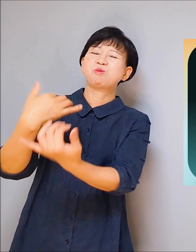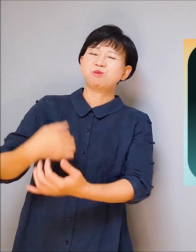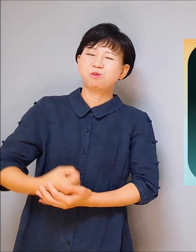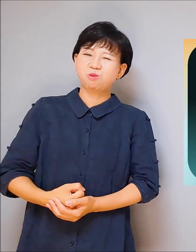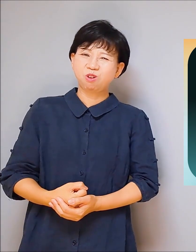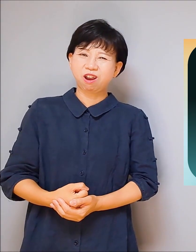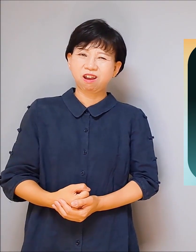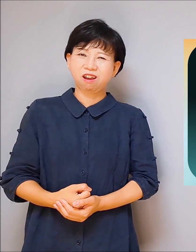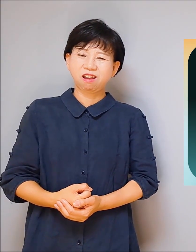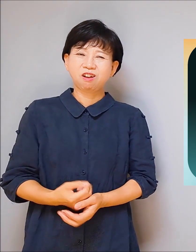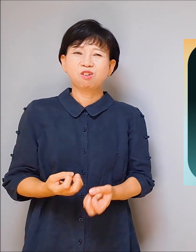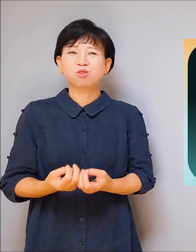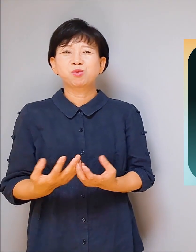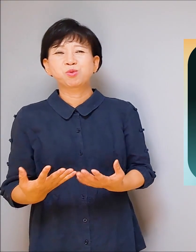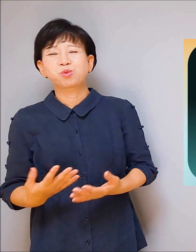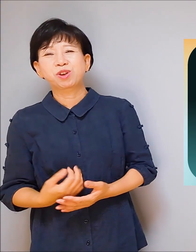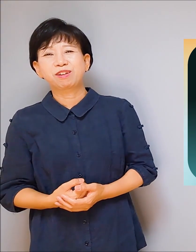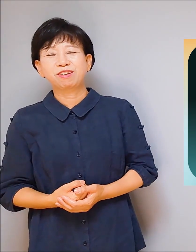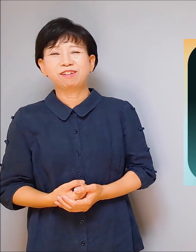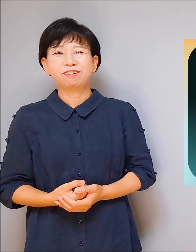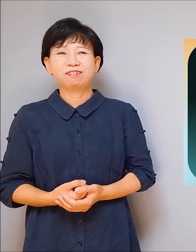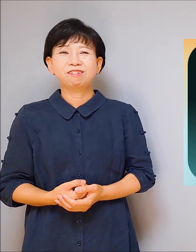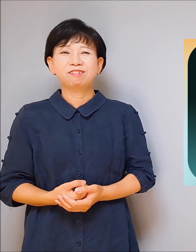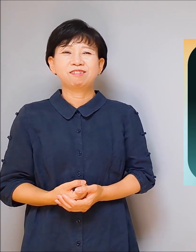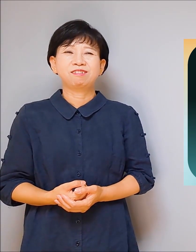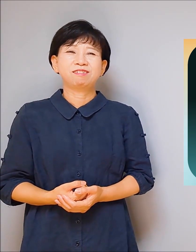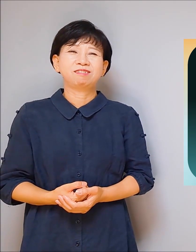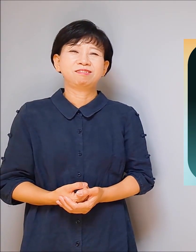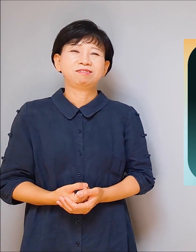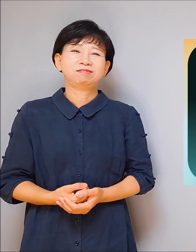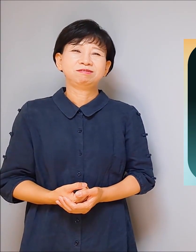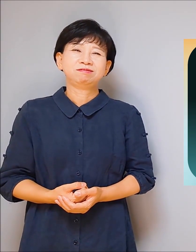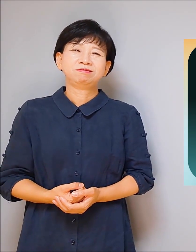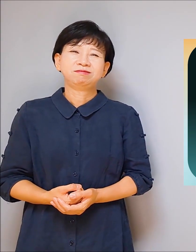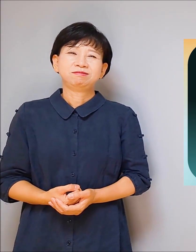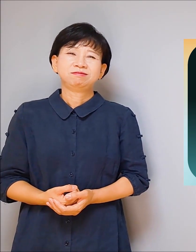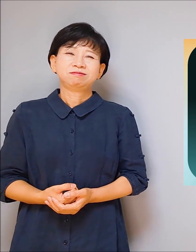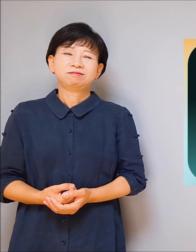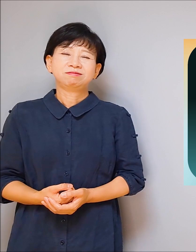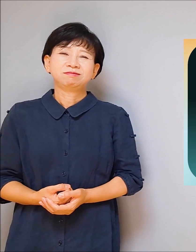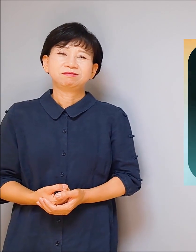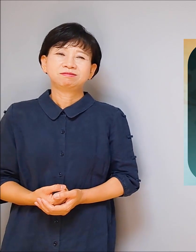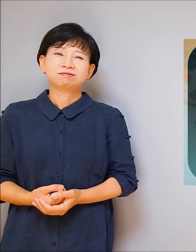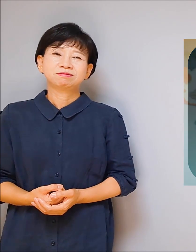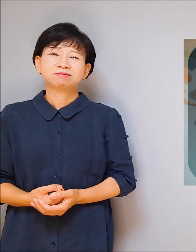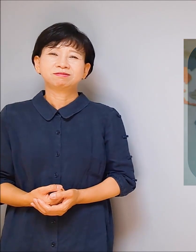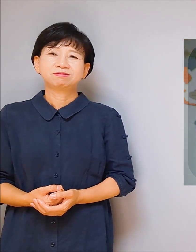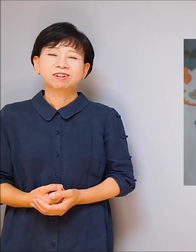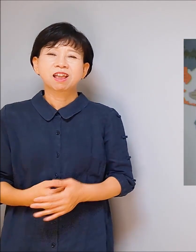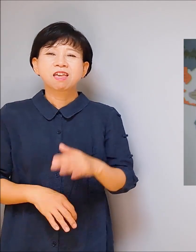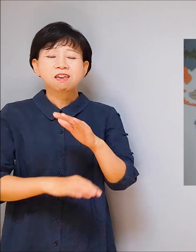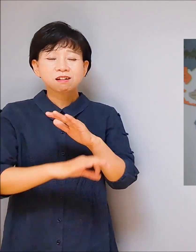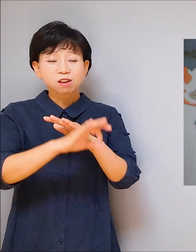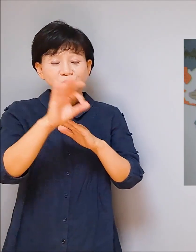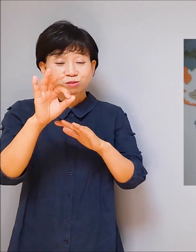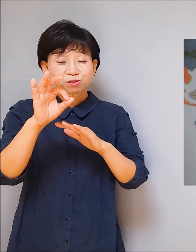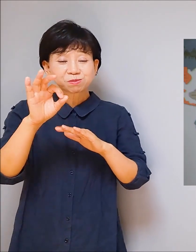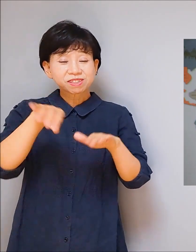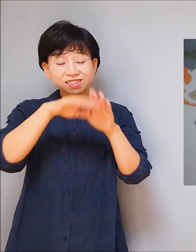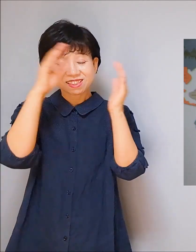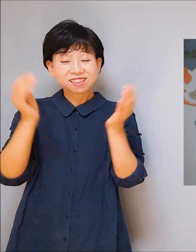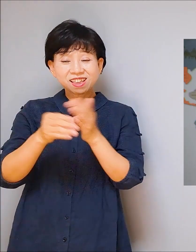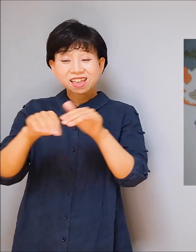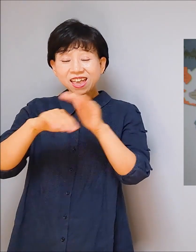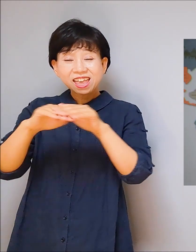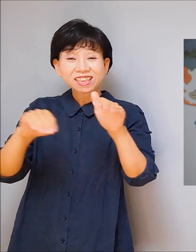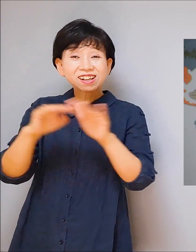나누어 레아와 라헬과 두 여종에게 맡기고. 이 정도 되면 해가 돋았으면 모든 게 다